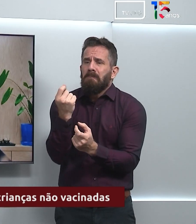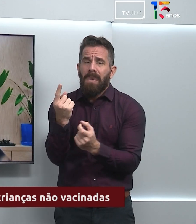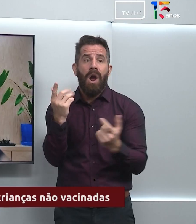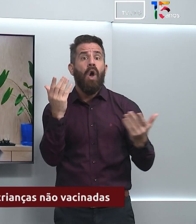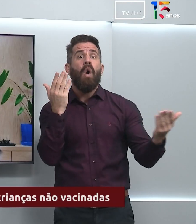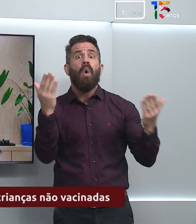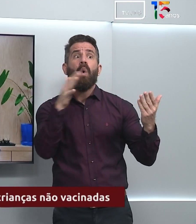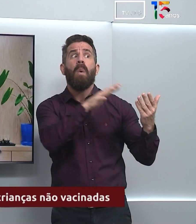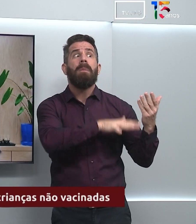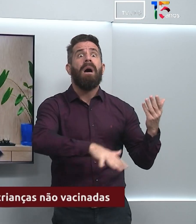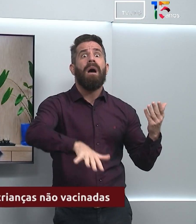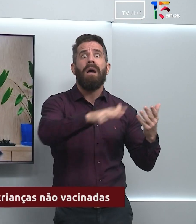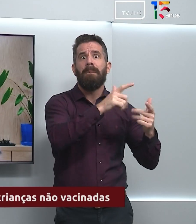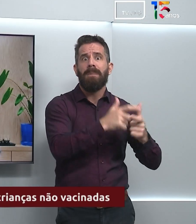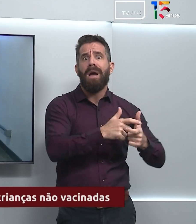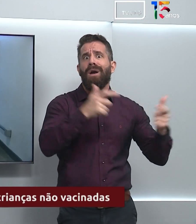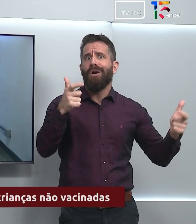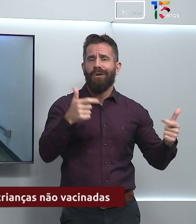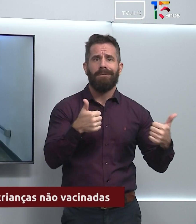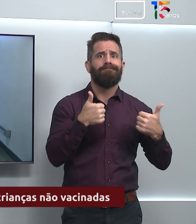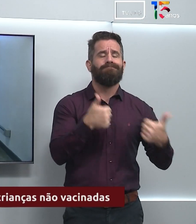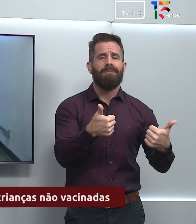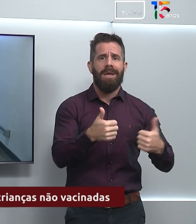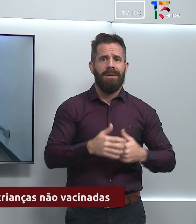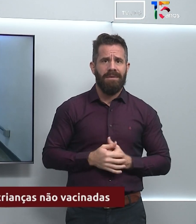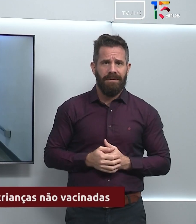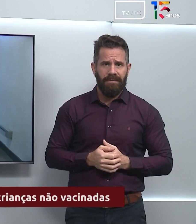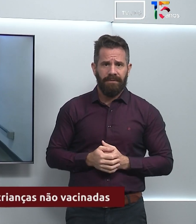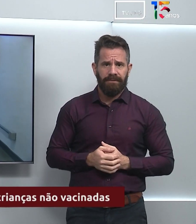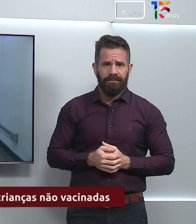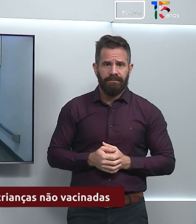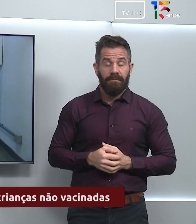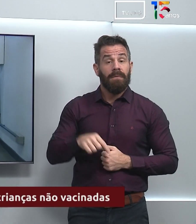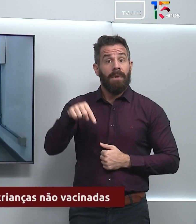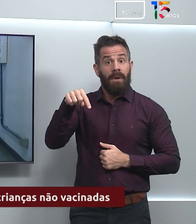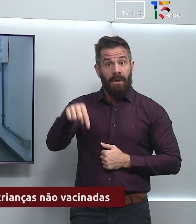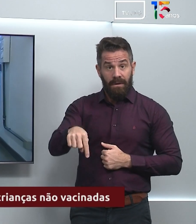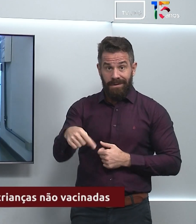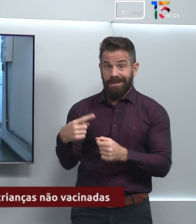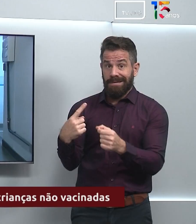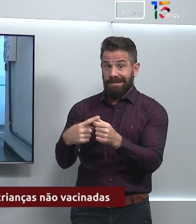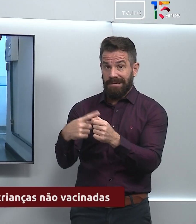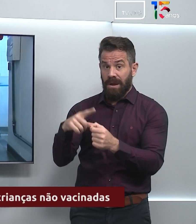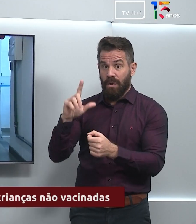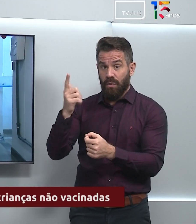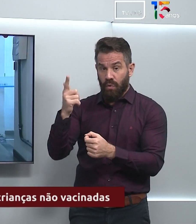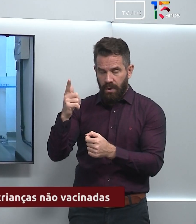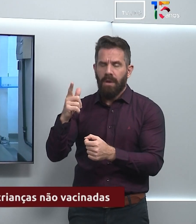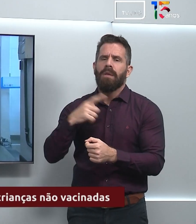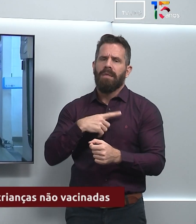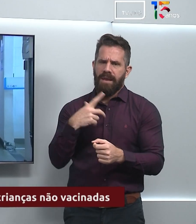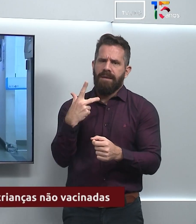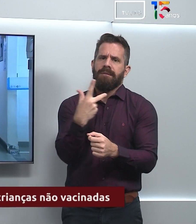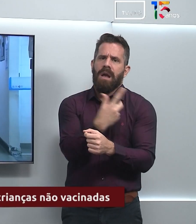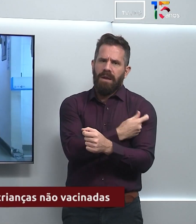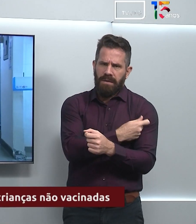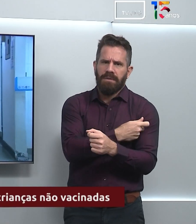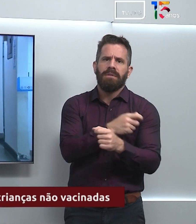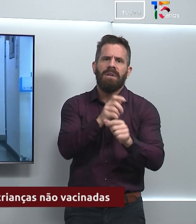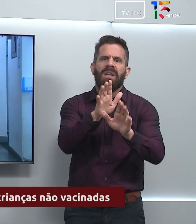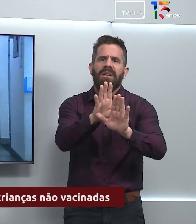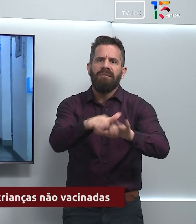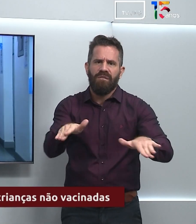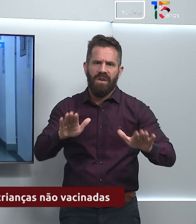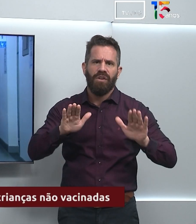efeitos deletérios da própria doença. No município de Goiânia, as vacinas infantis são disponibilizadas em